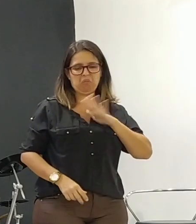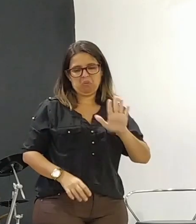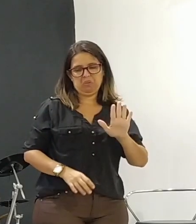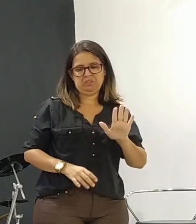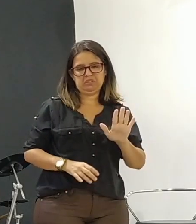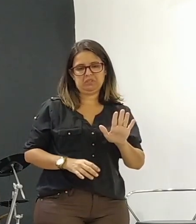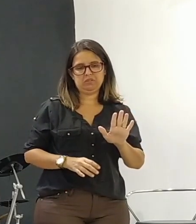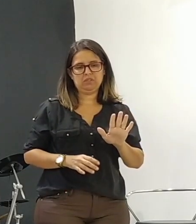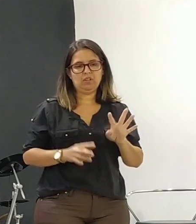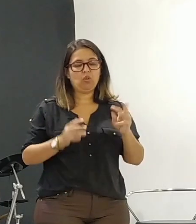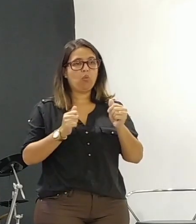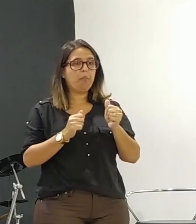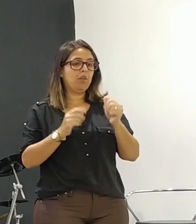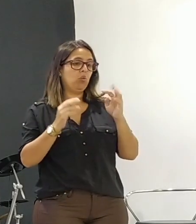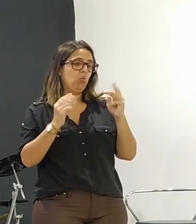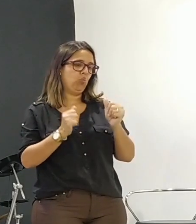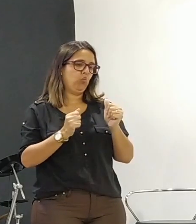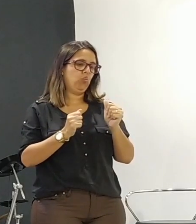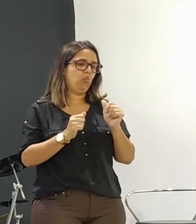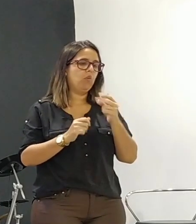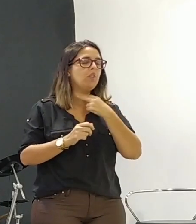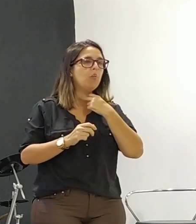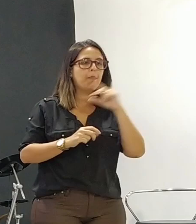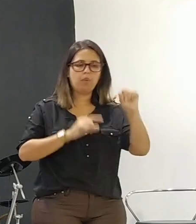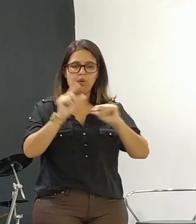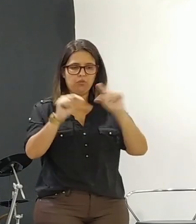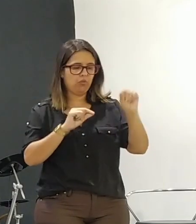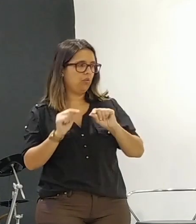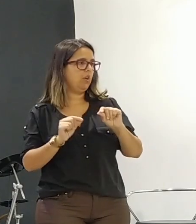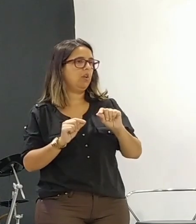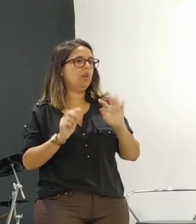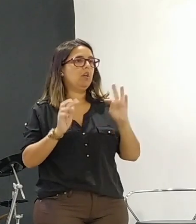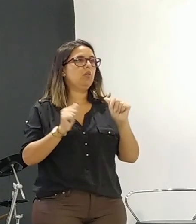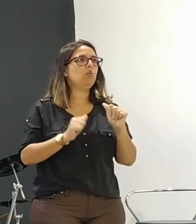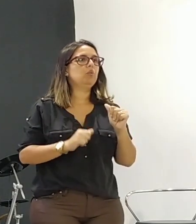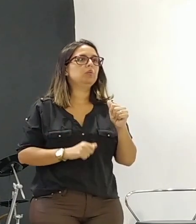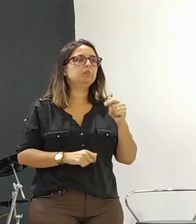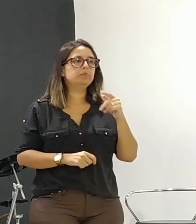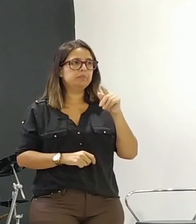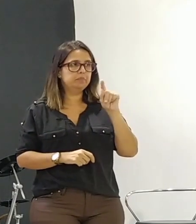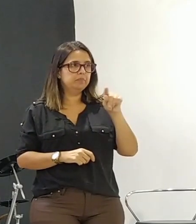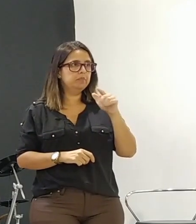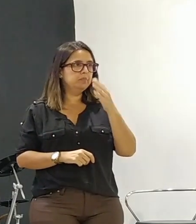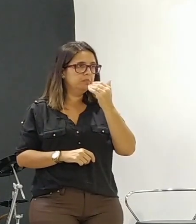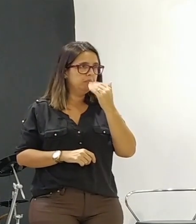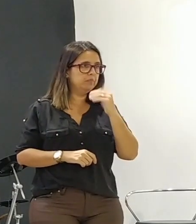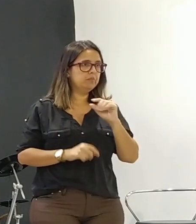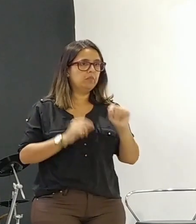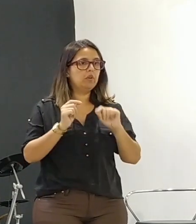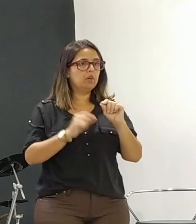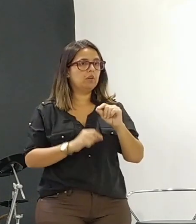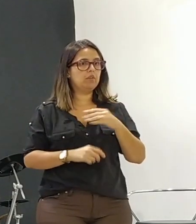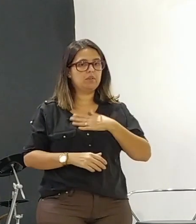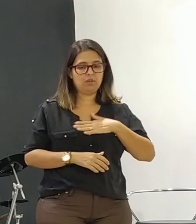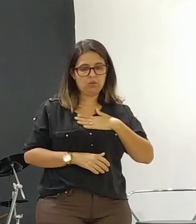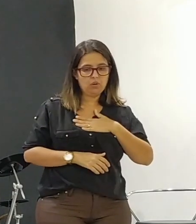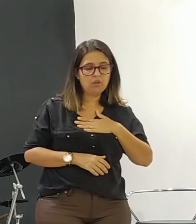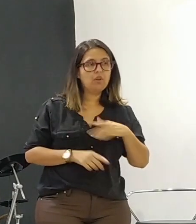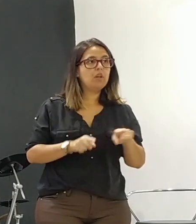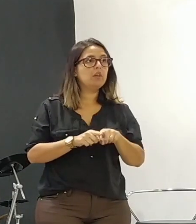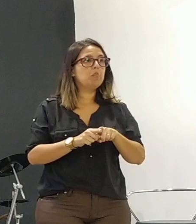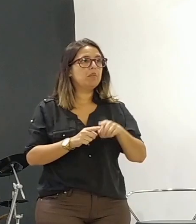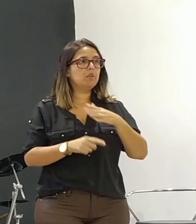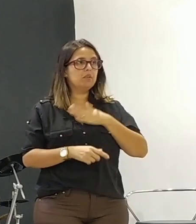outra. É para comer inteiro. É tudo para você comer. Amém? Aquilo que você gosta e aquilo que você